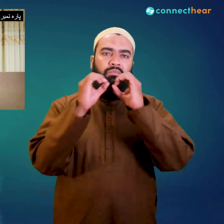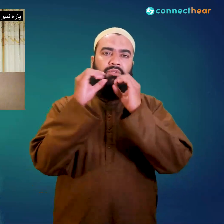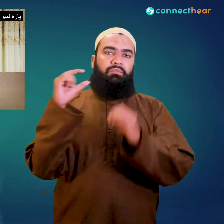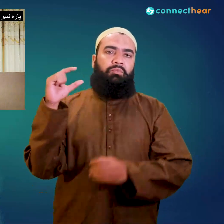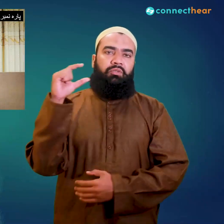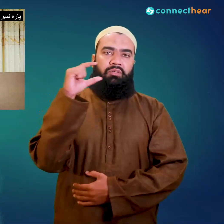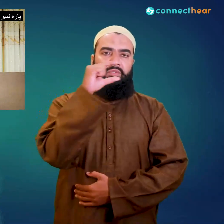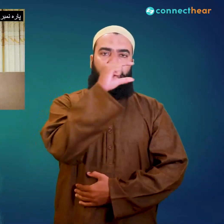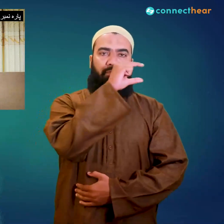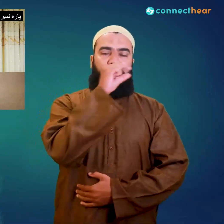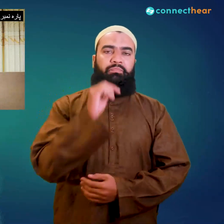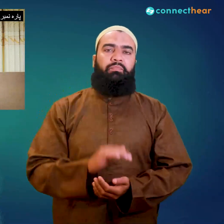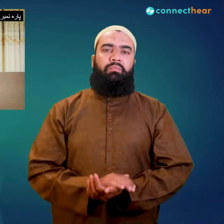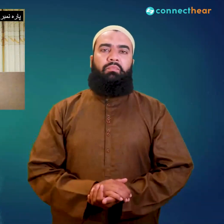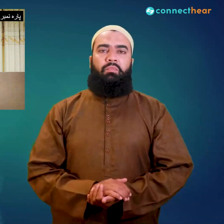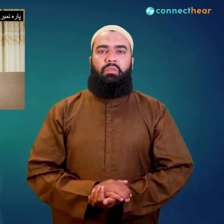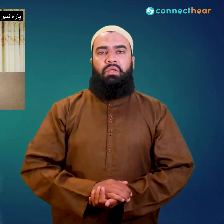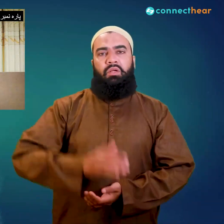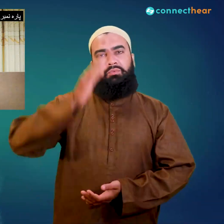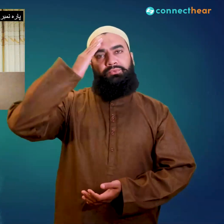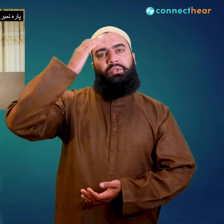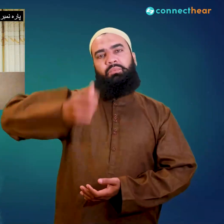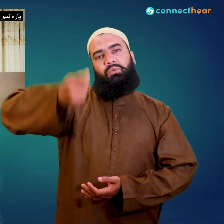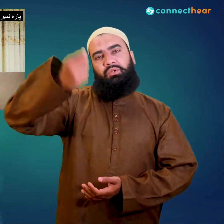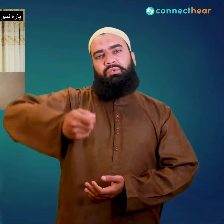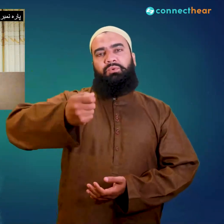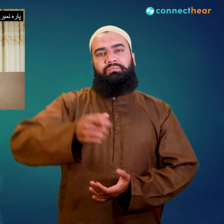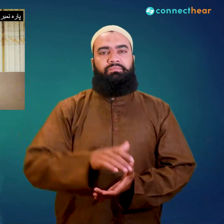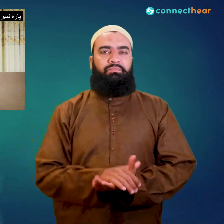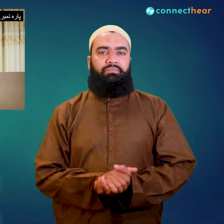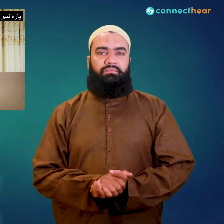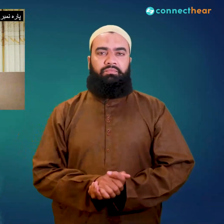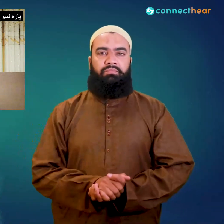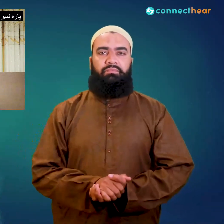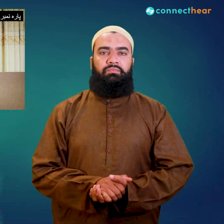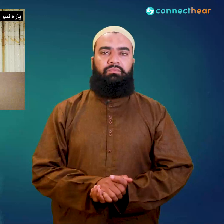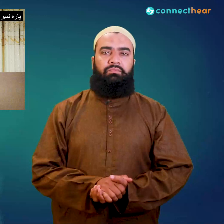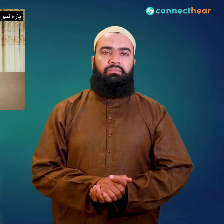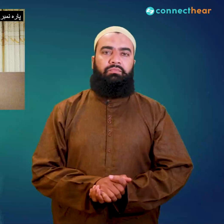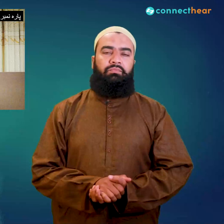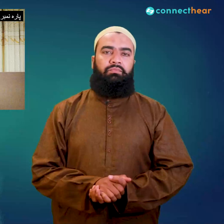بسم اللہ الرحمن الرحیم۔ السلام علیکم ورحمۃ اللہ۔